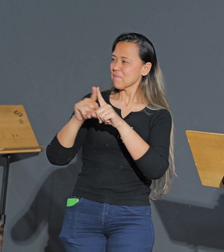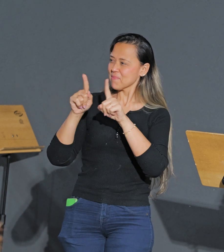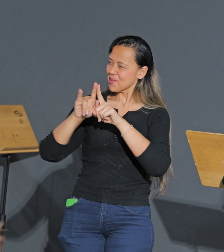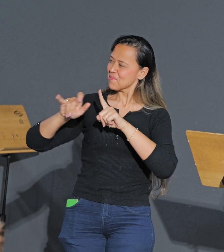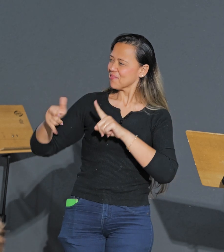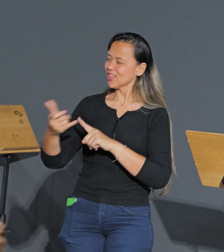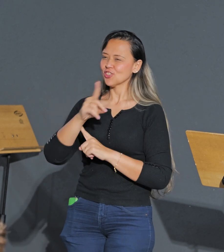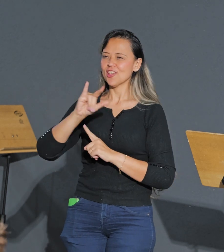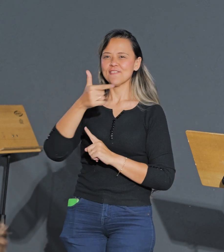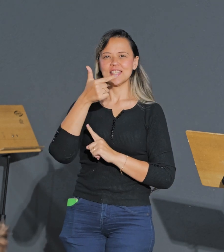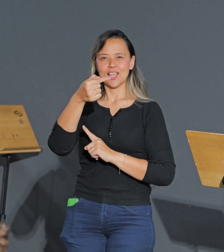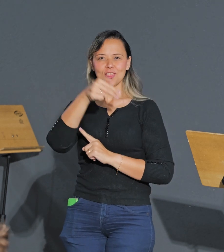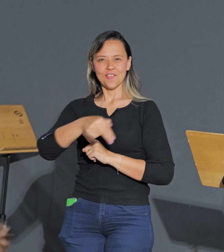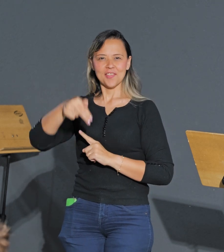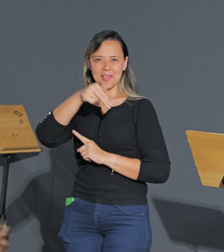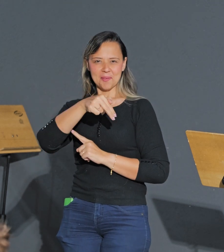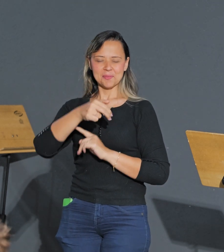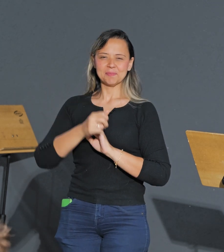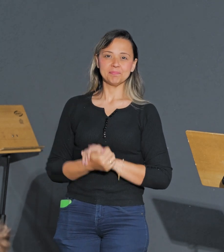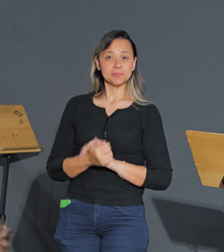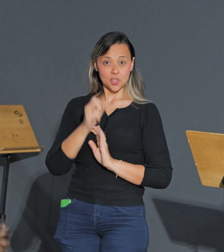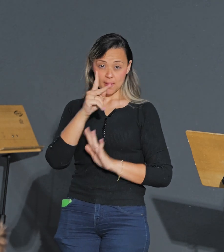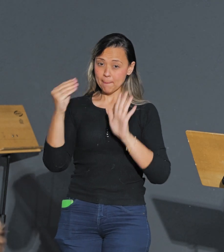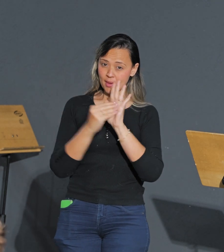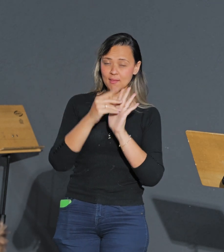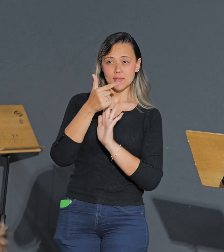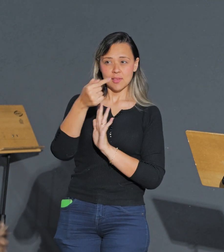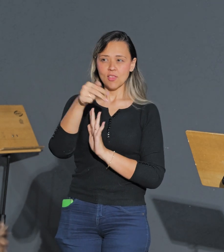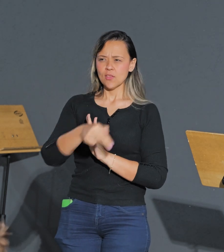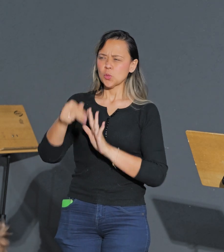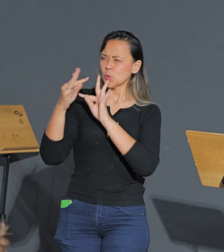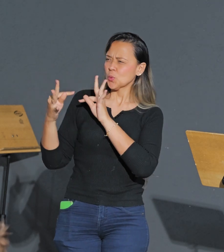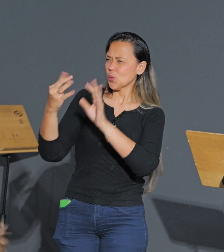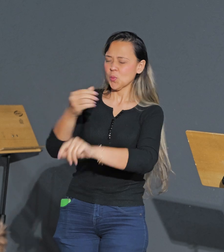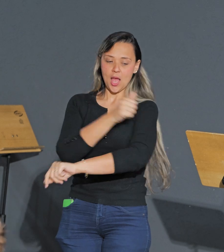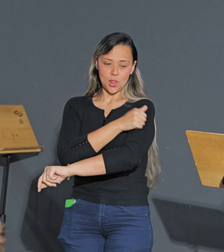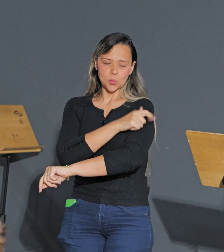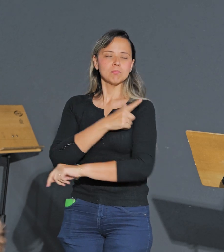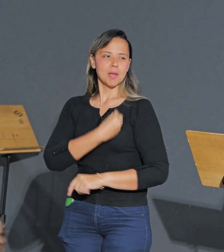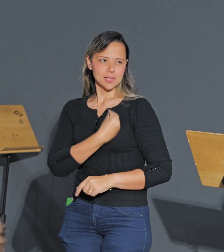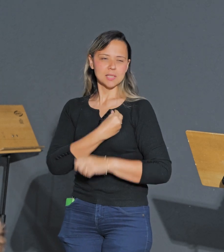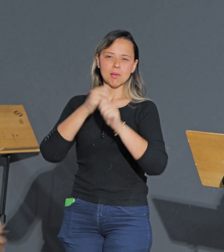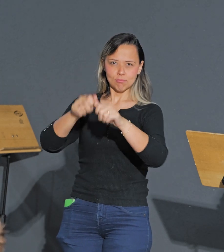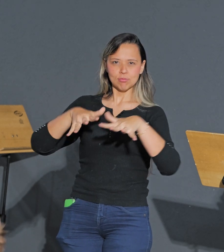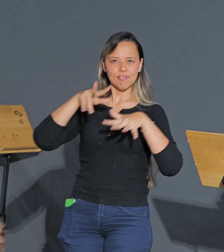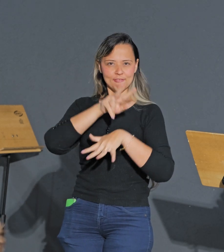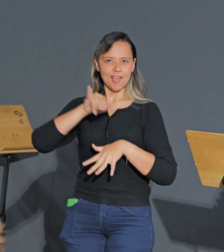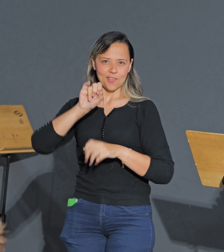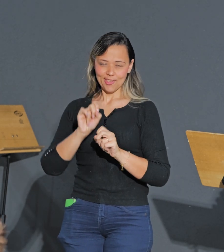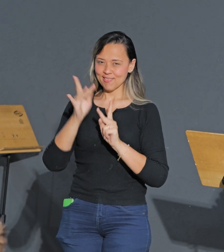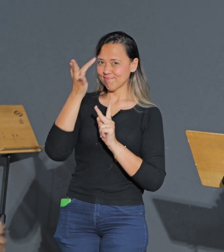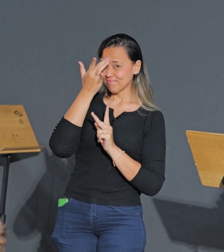também no dia 27 de novembro. Então, já deixem agendado, todos os alunos participam dessa apresentação. Tá?